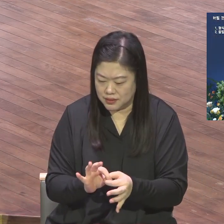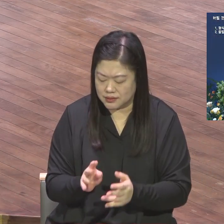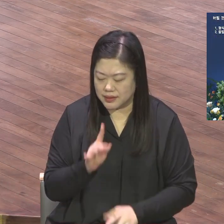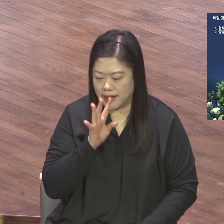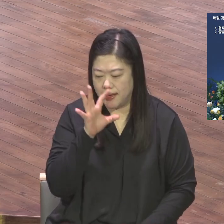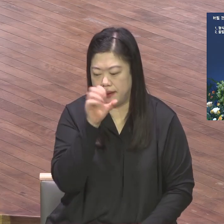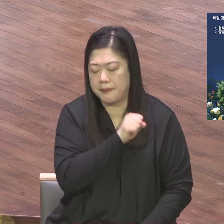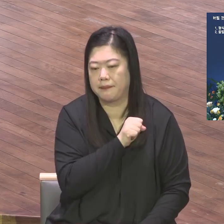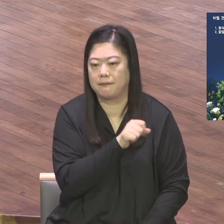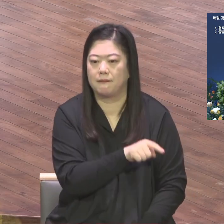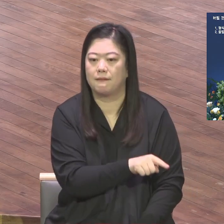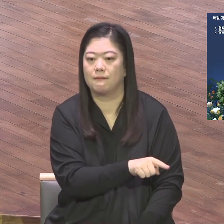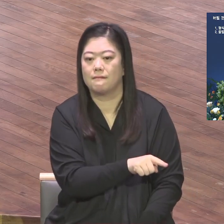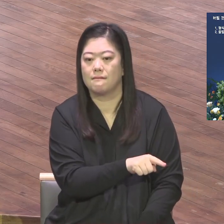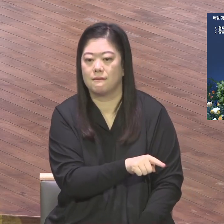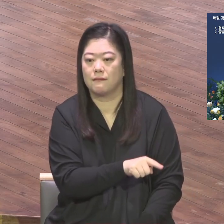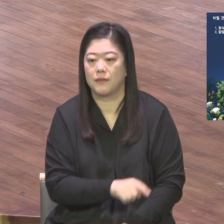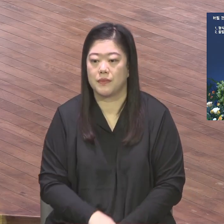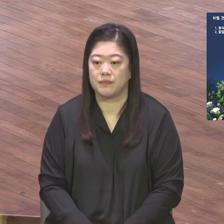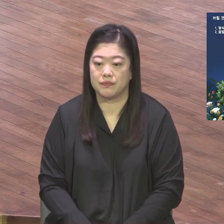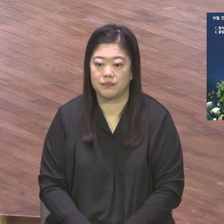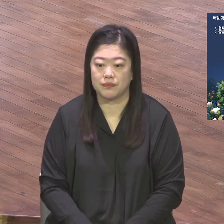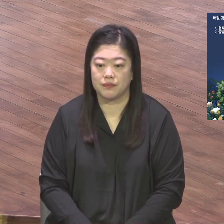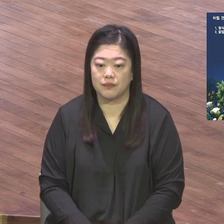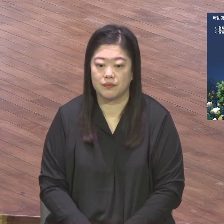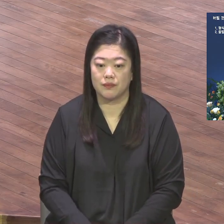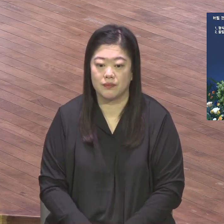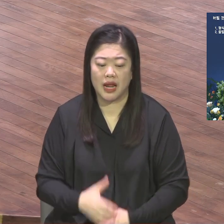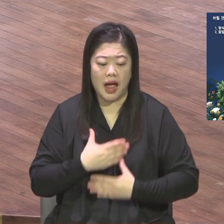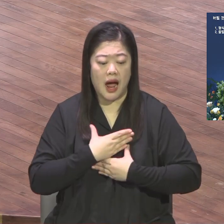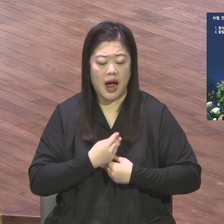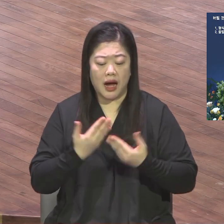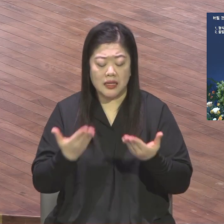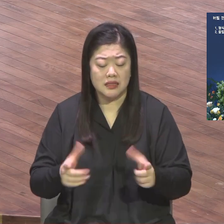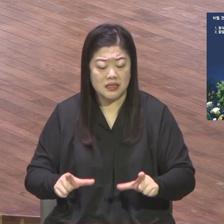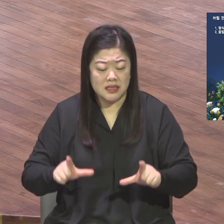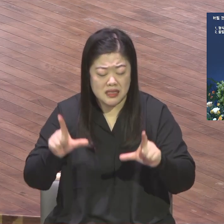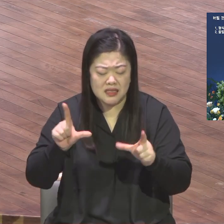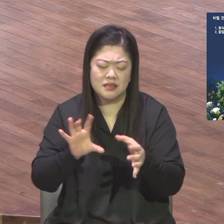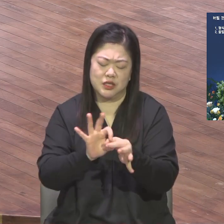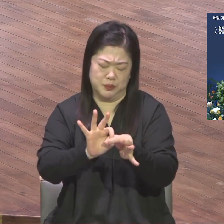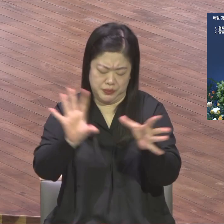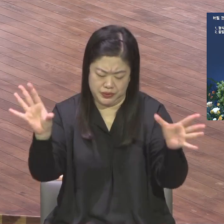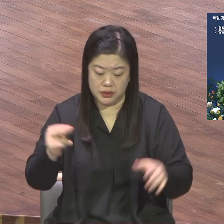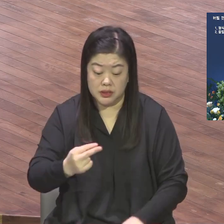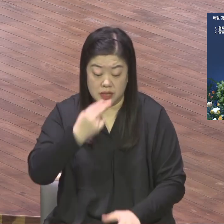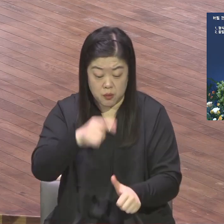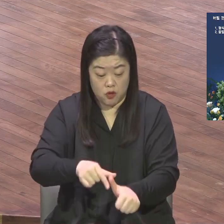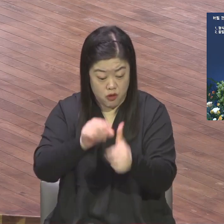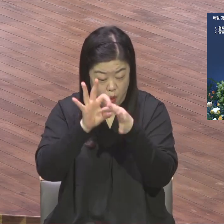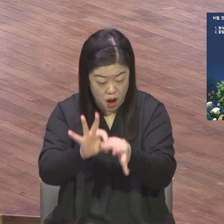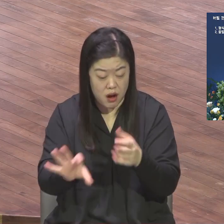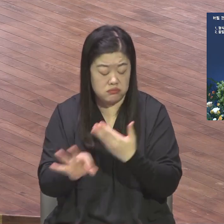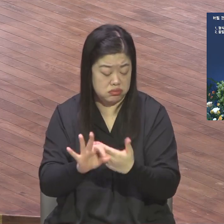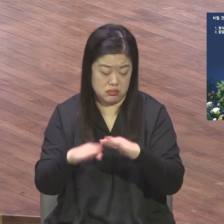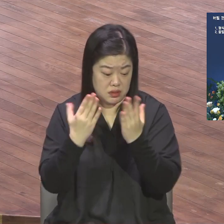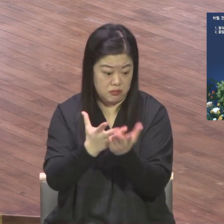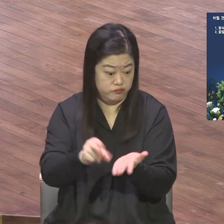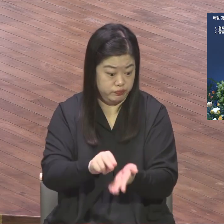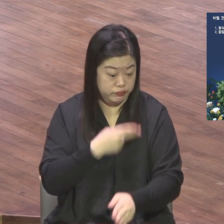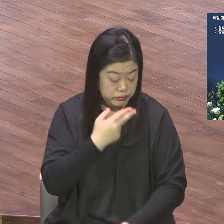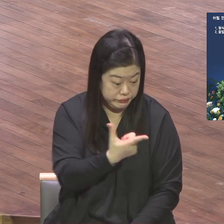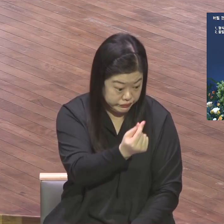예수님은 생명을 구하는 것이 모든 것에 가장 앞장선다라는 것을 강조함과